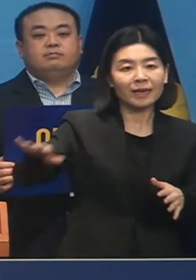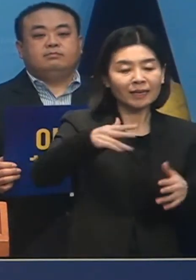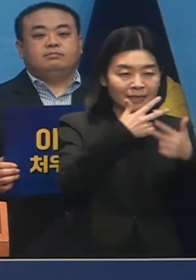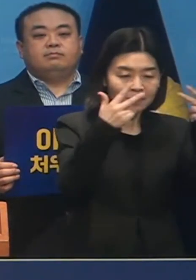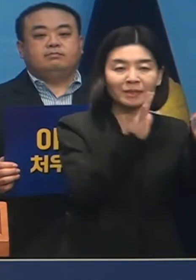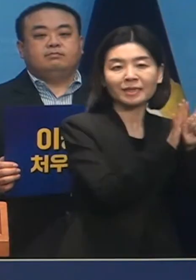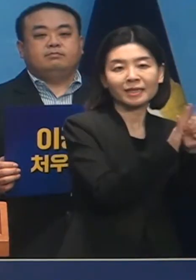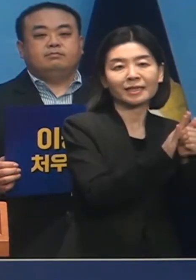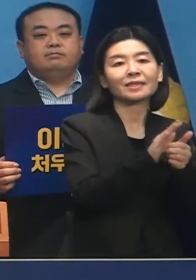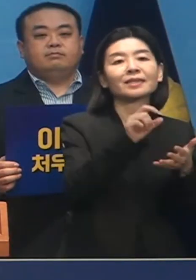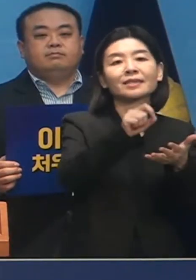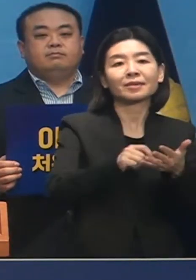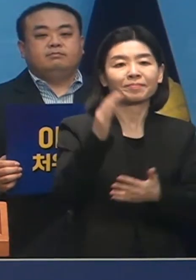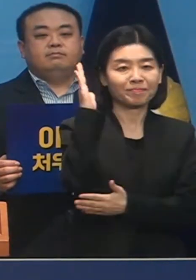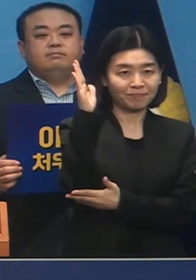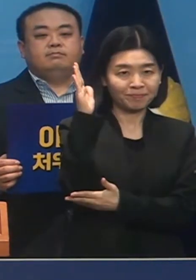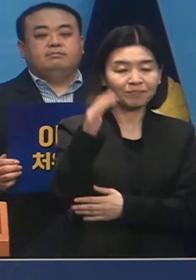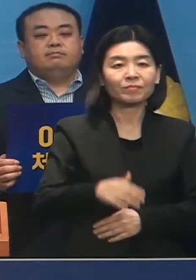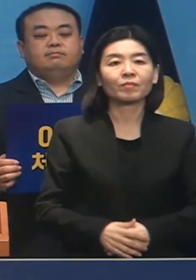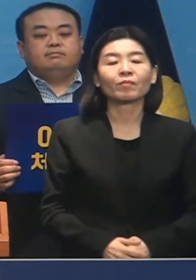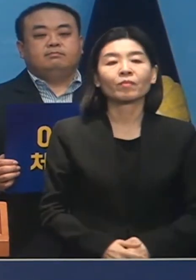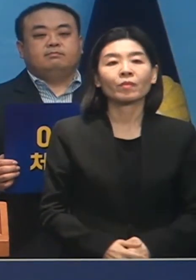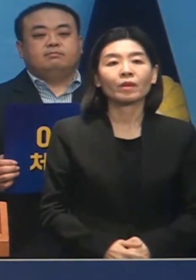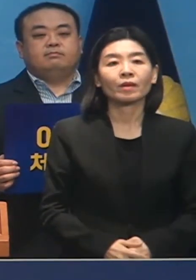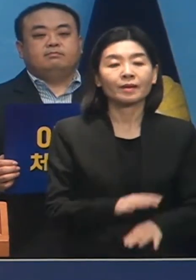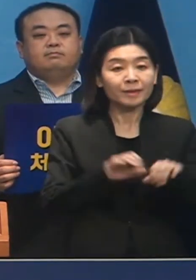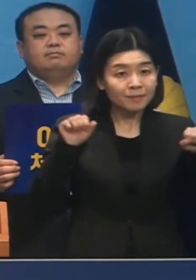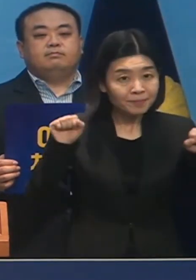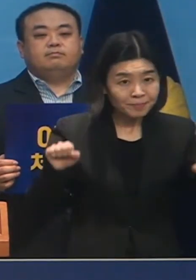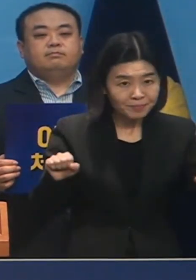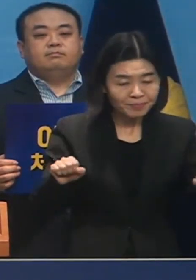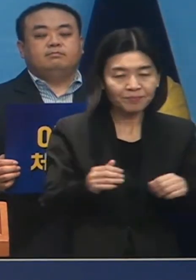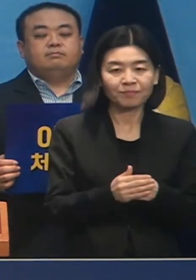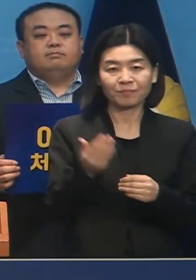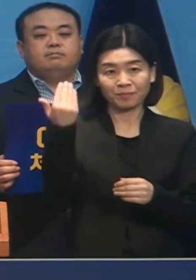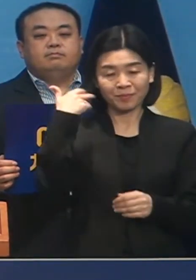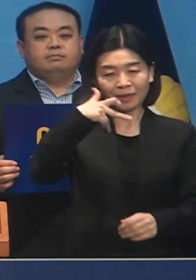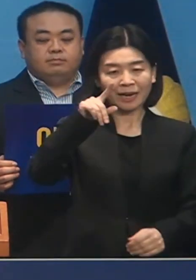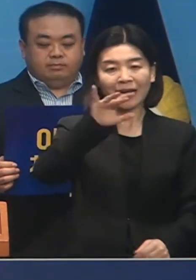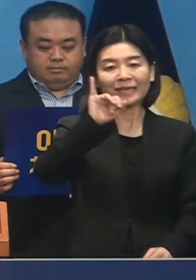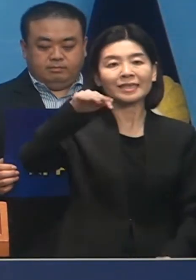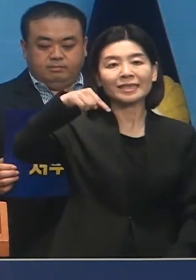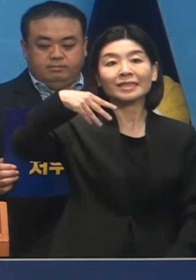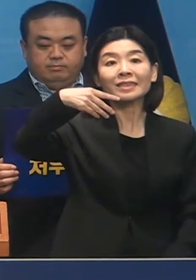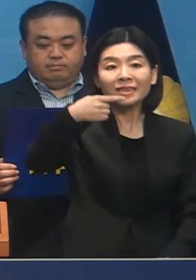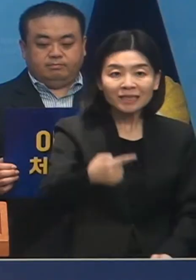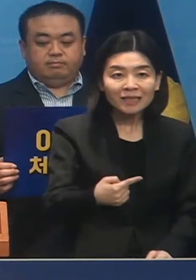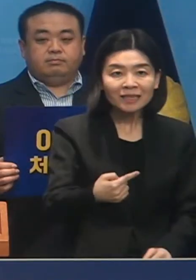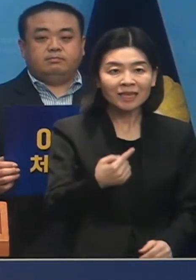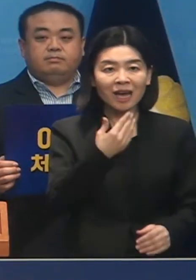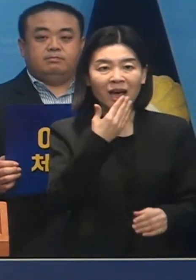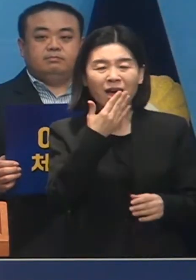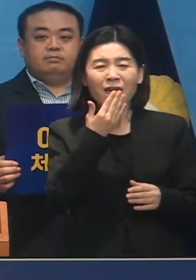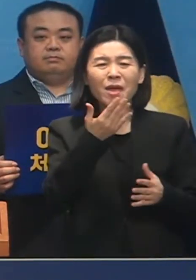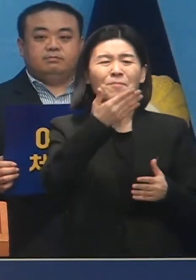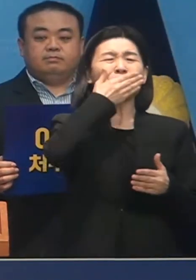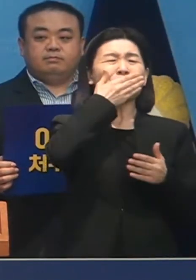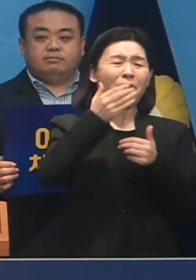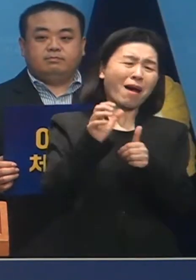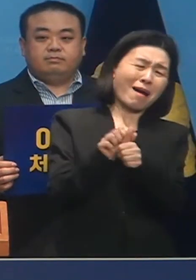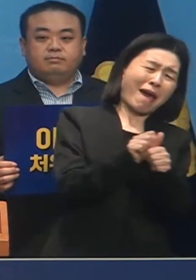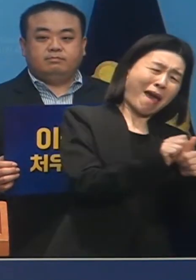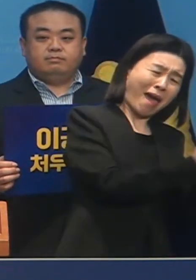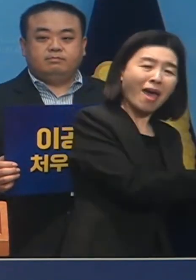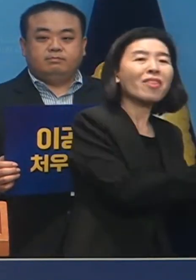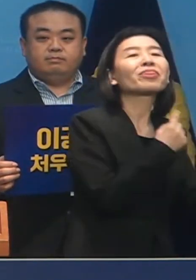네. 네, 안녕하십니까. 저는 지난 카이스트에서 이틀막 사태가 일어났을 때 카이스트